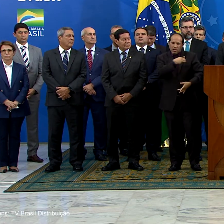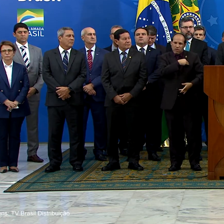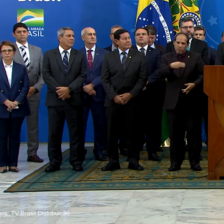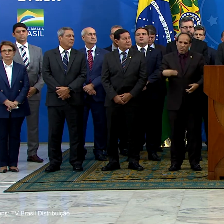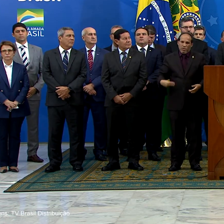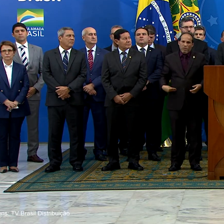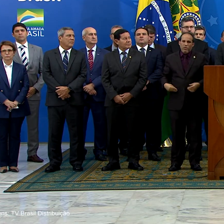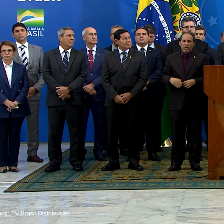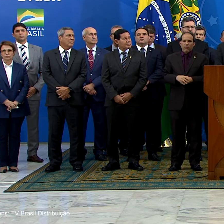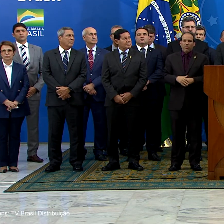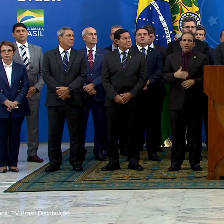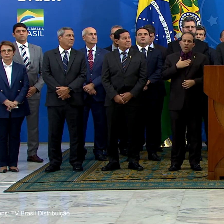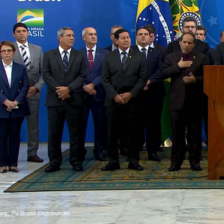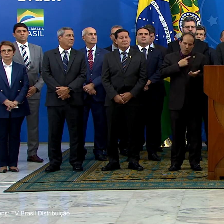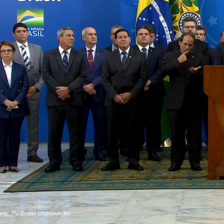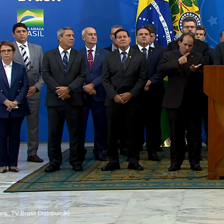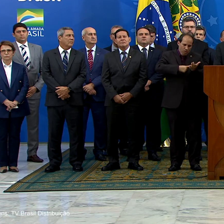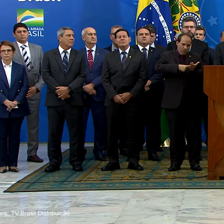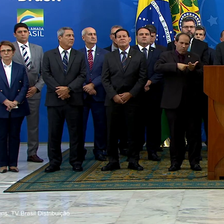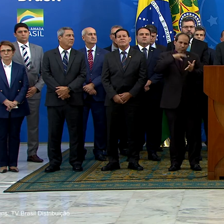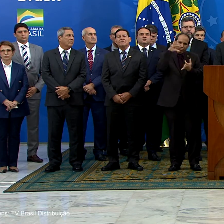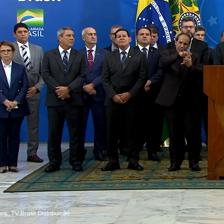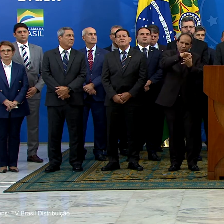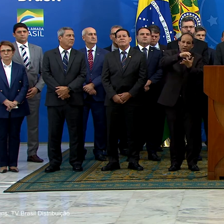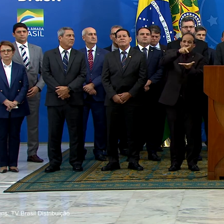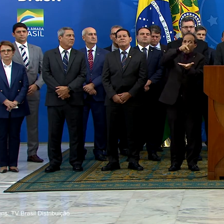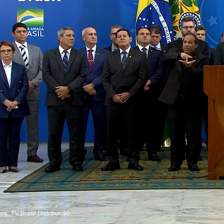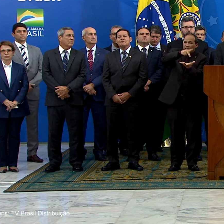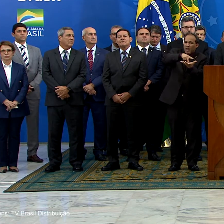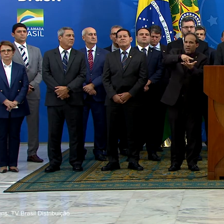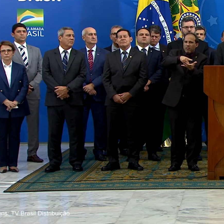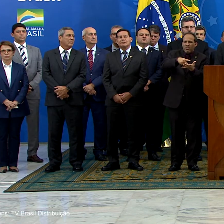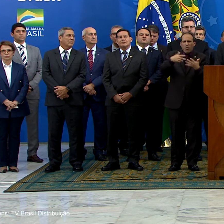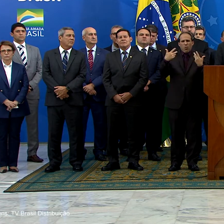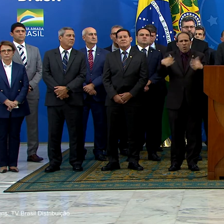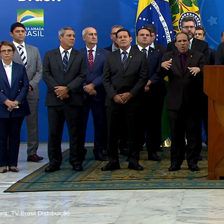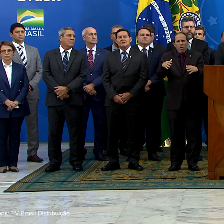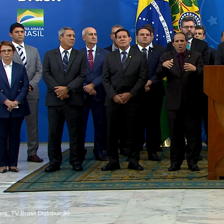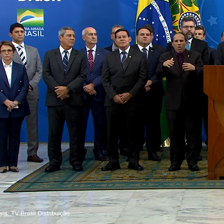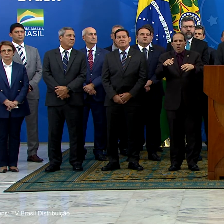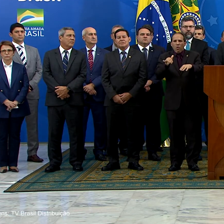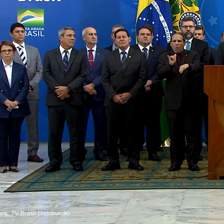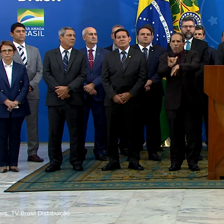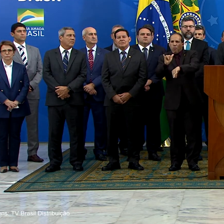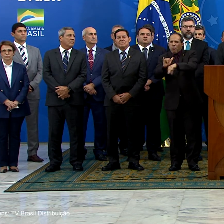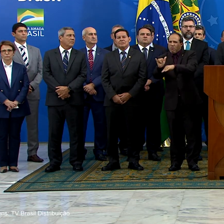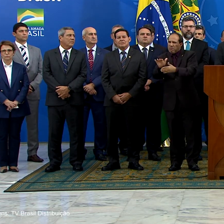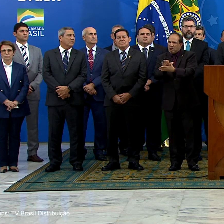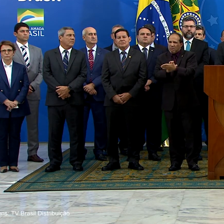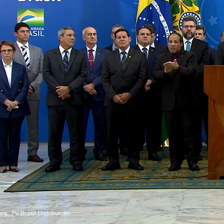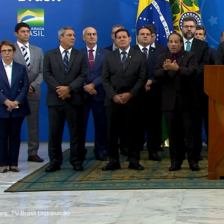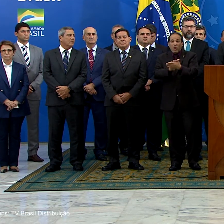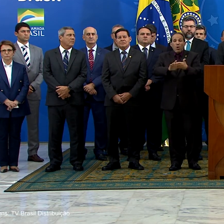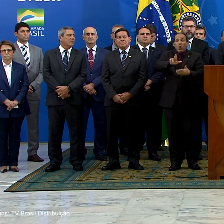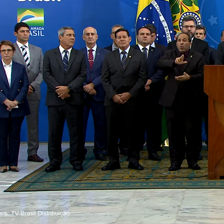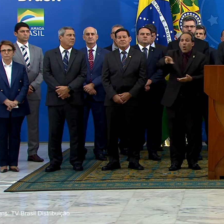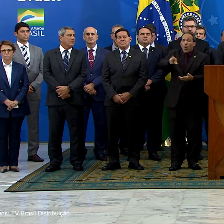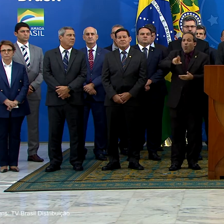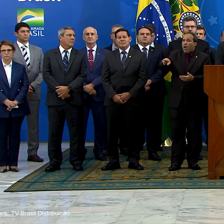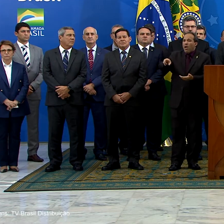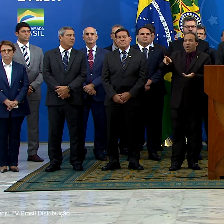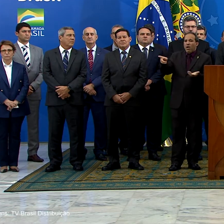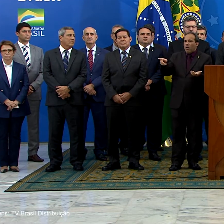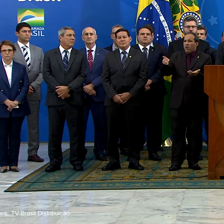o meu compromisso é com a verdade sem distorções não são verdadeiras